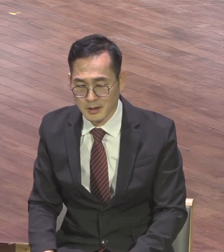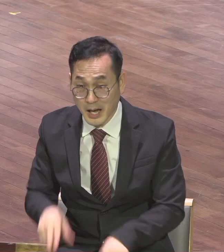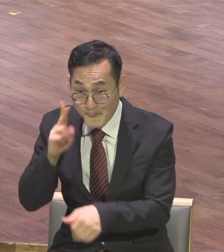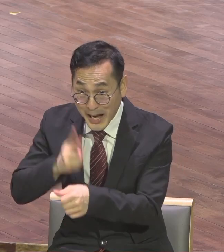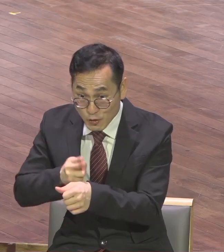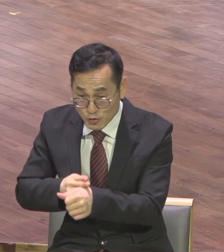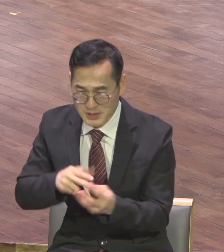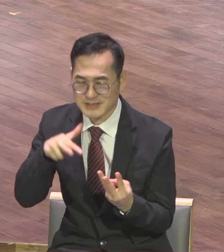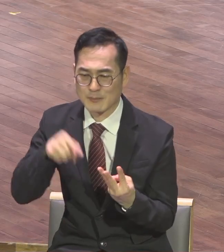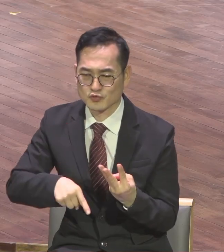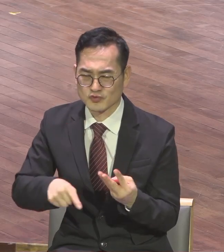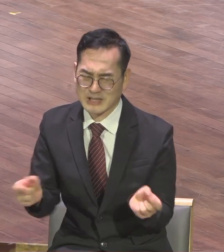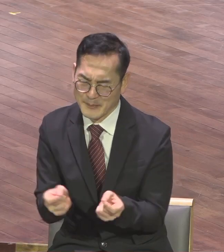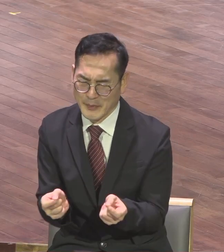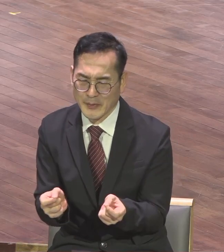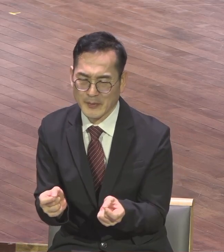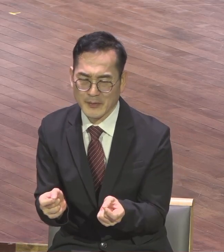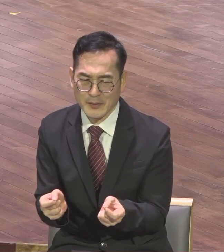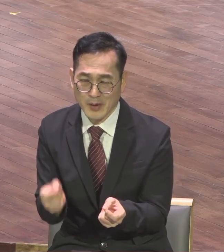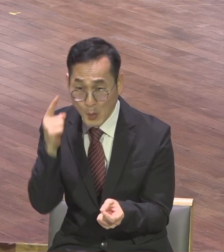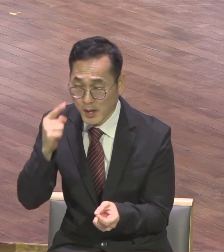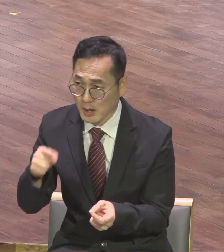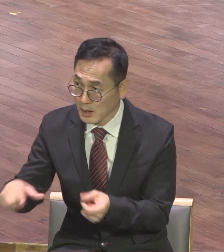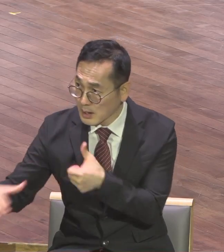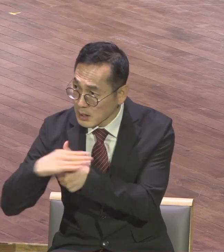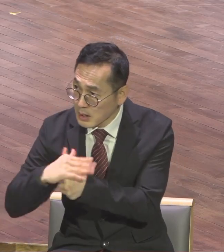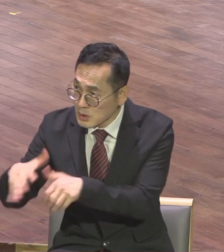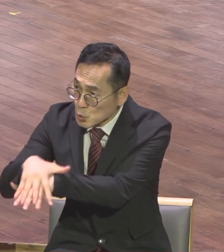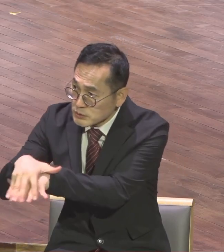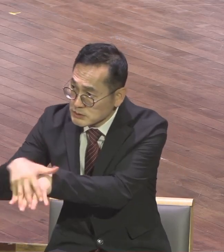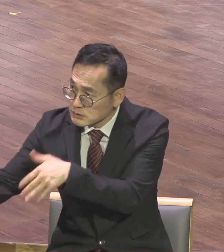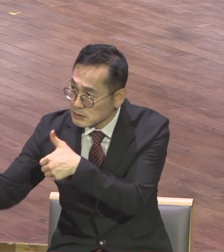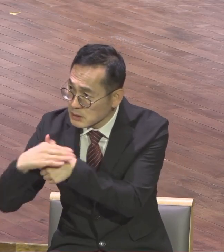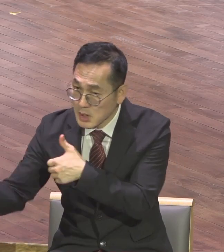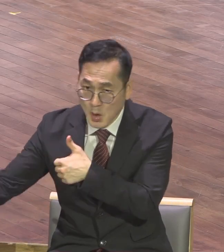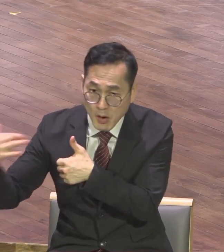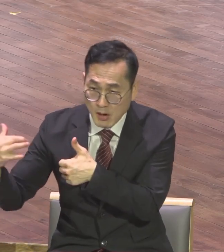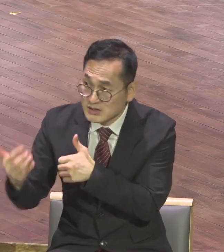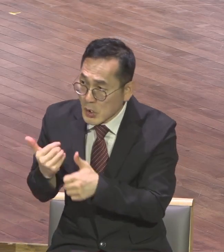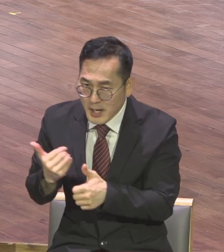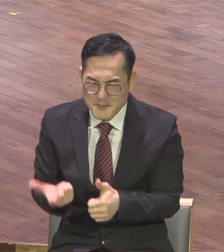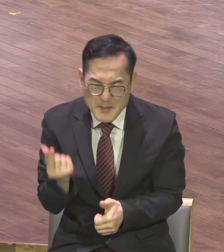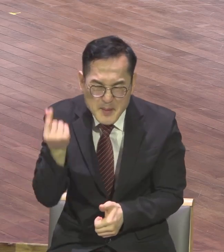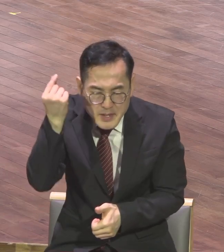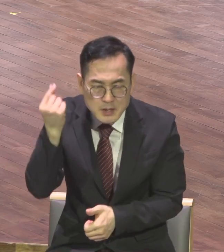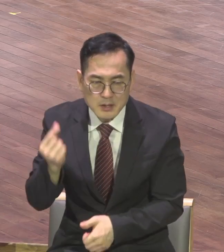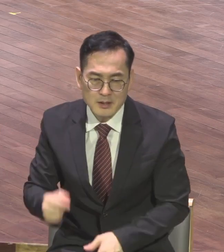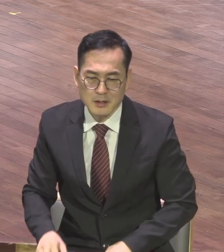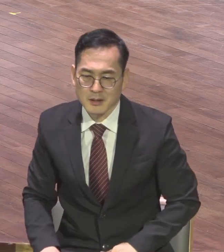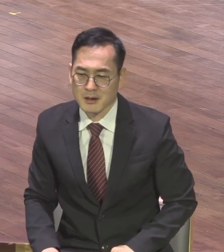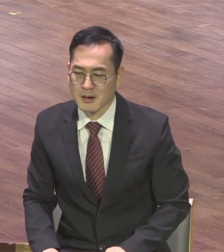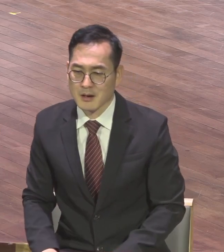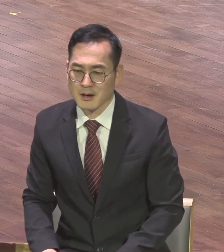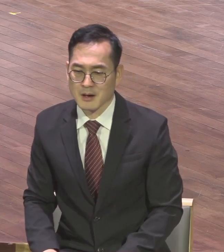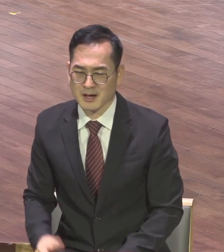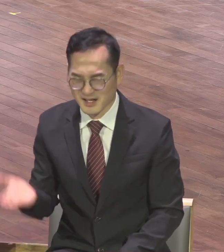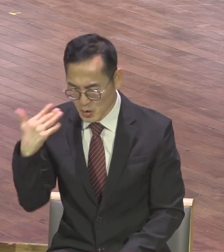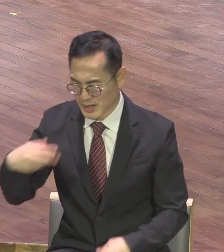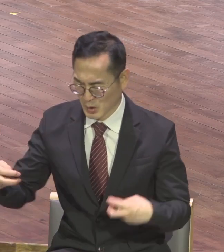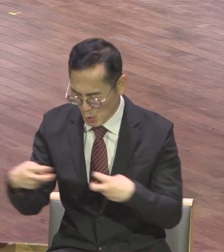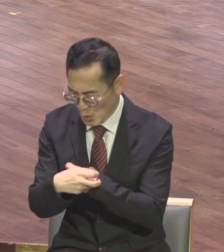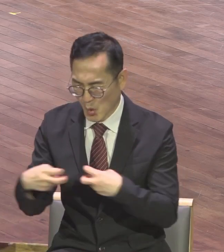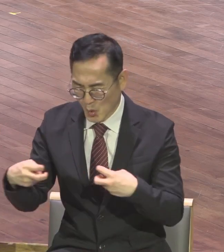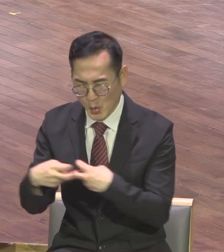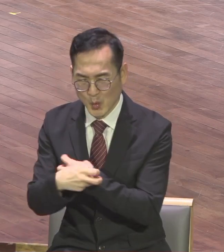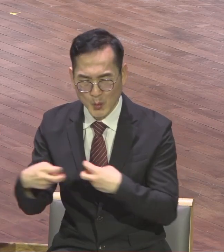3주냐? 쫓기고 있어요. 지금 바울을 죽이겠다는 결사대가 오니까 오는 시간이 배를 그때는 뭐 교통이다 배잖아요.